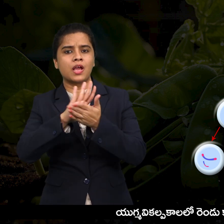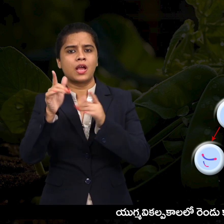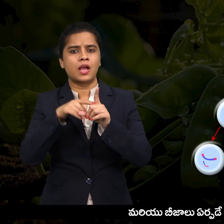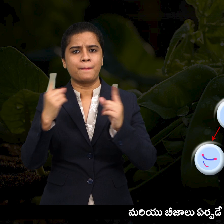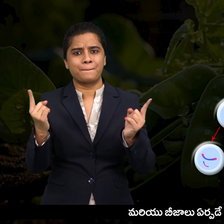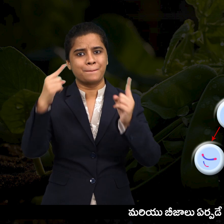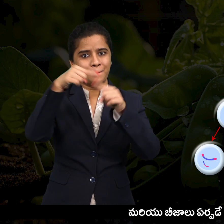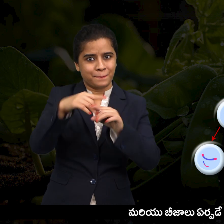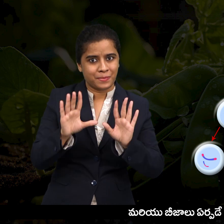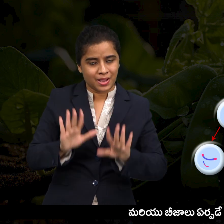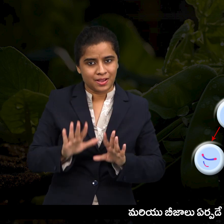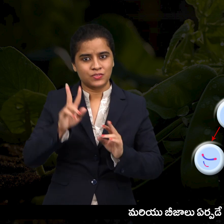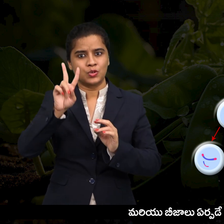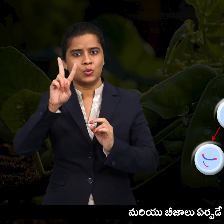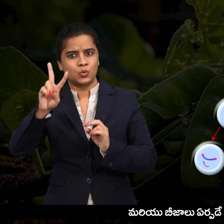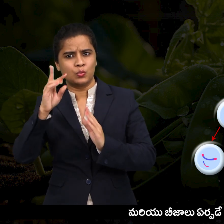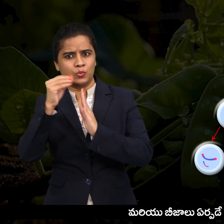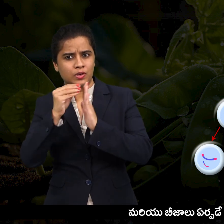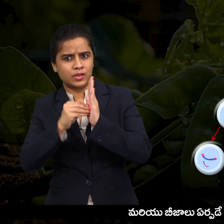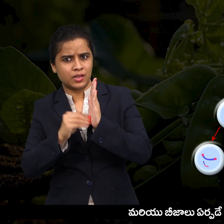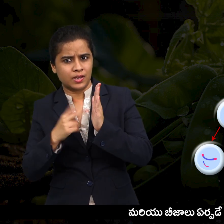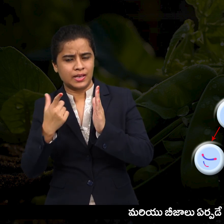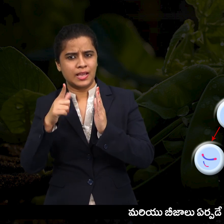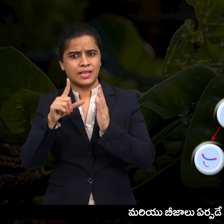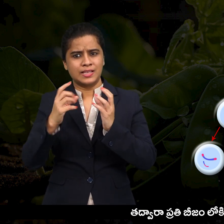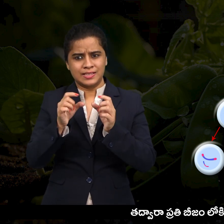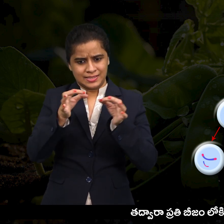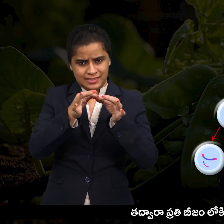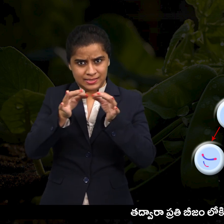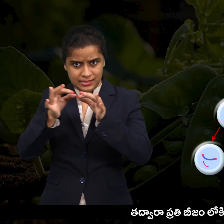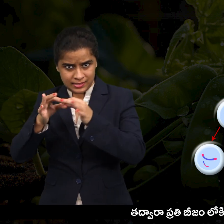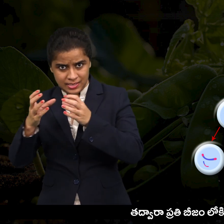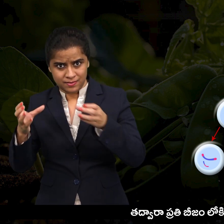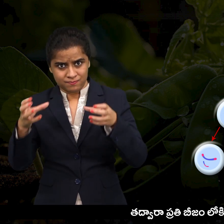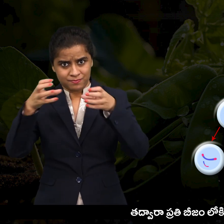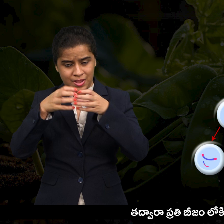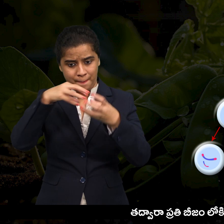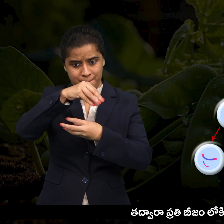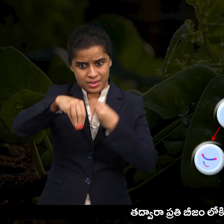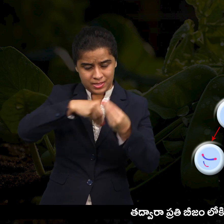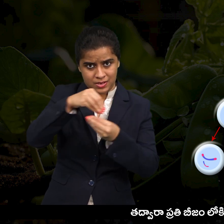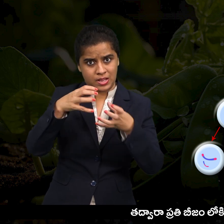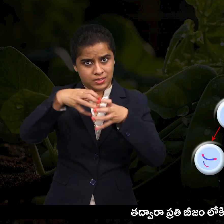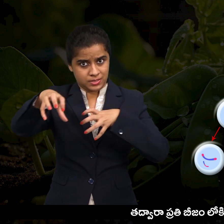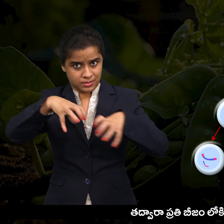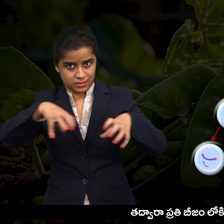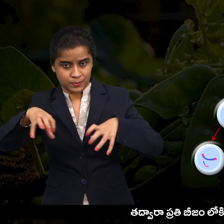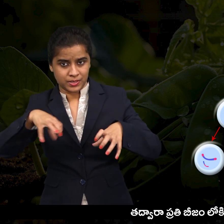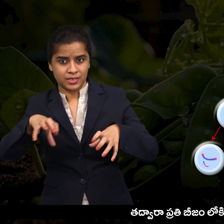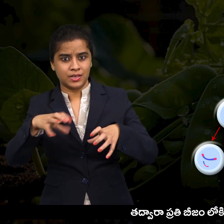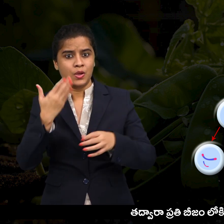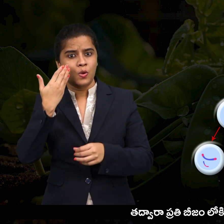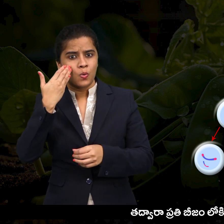ఉంటాయి మరియు బీజాలు ఏర్పడే సమయంలో వేరుచేయబడతాయి. తద్వారా ప్రతి బీజంలోకి ఒక కారకం